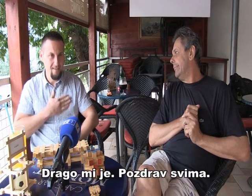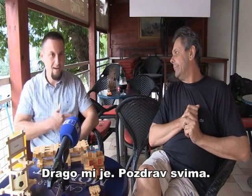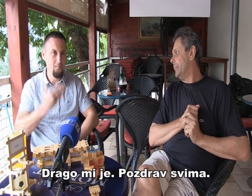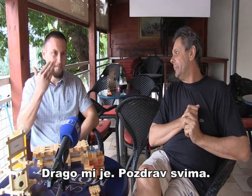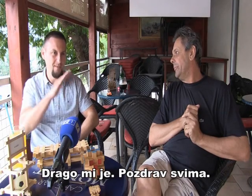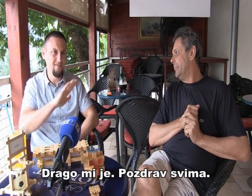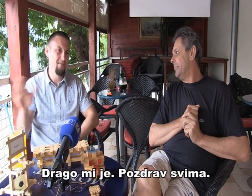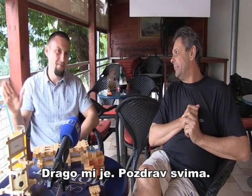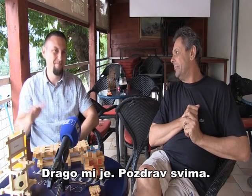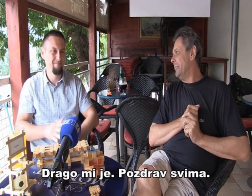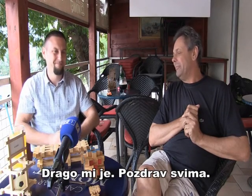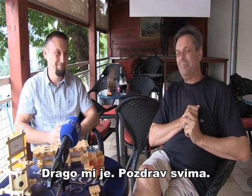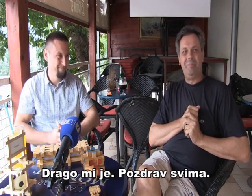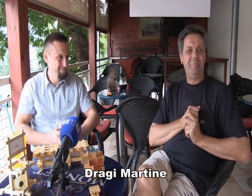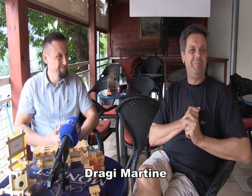Drago mi je za svima.